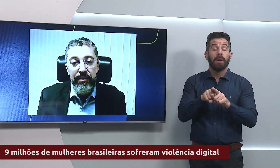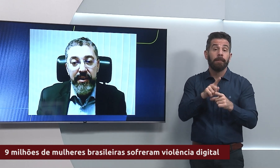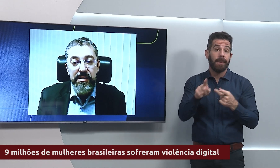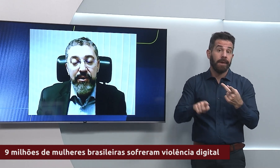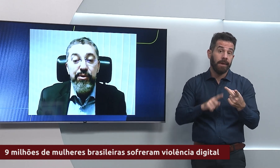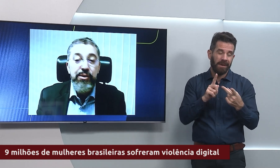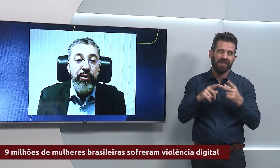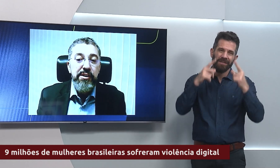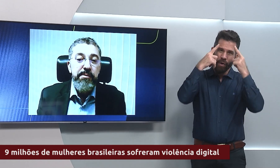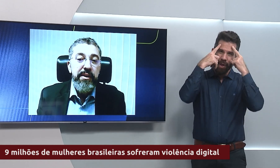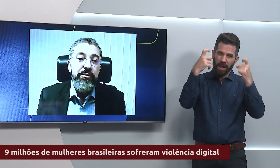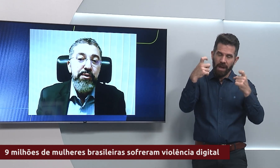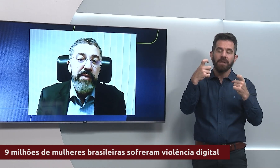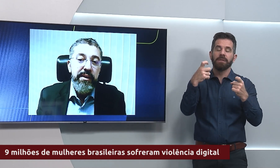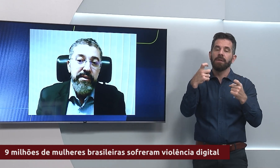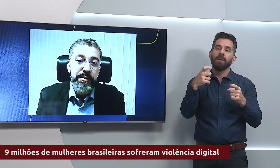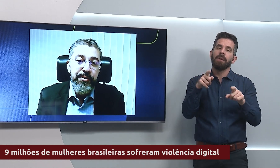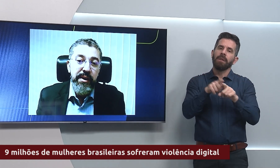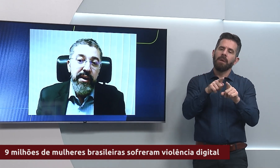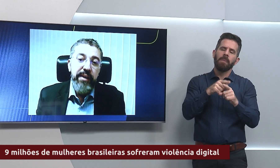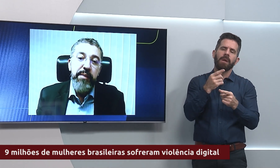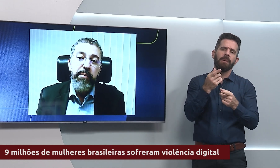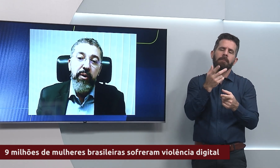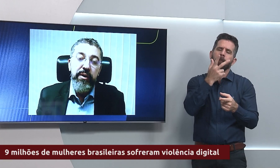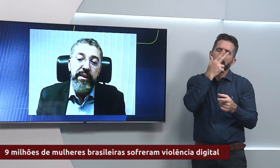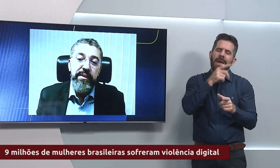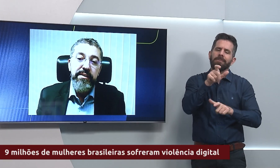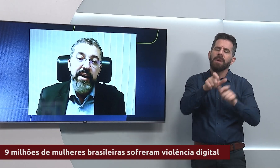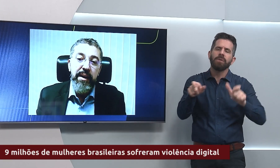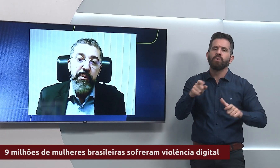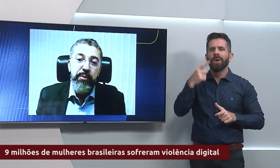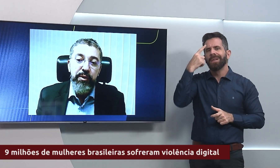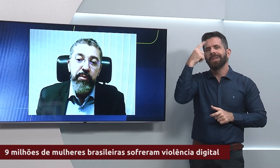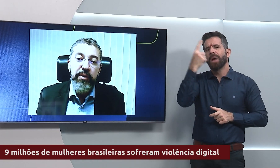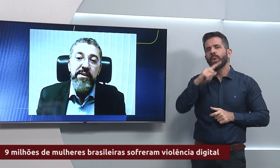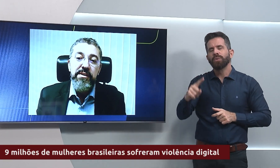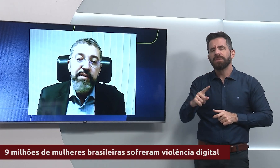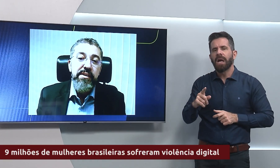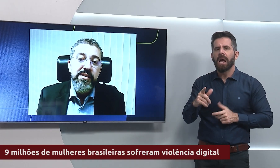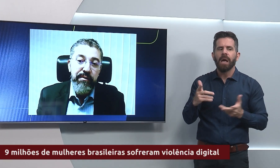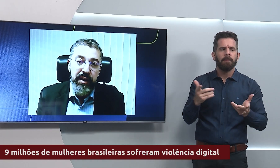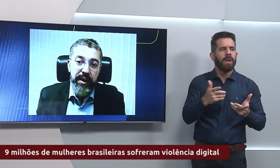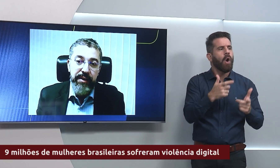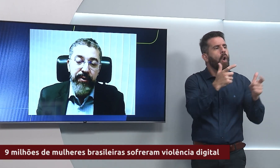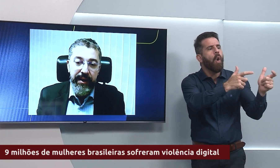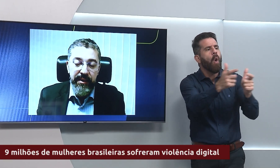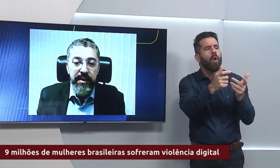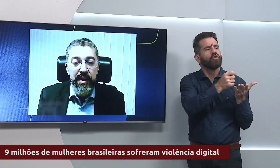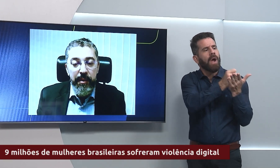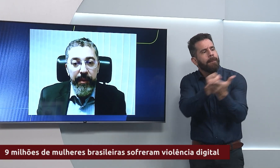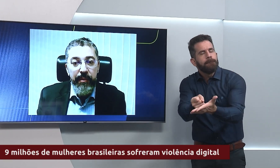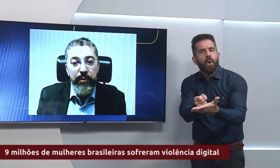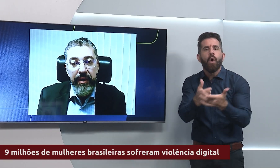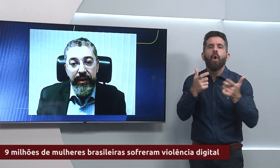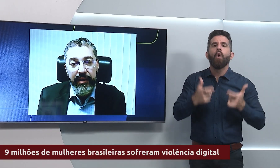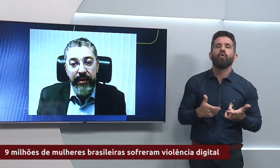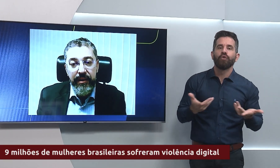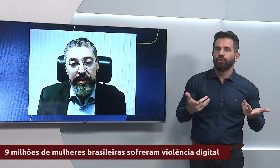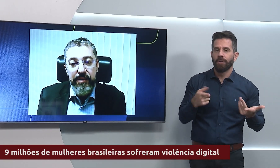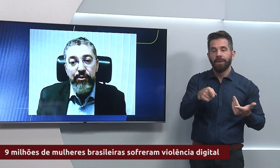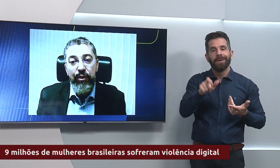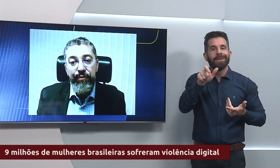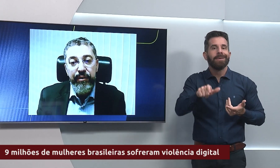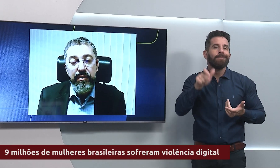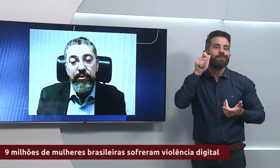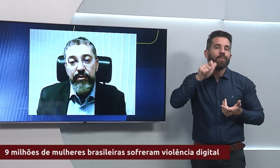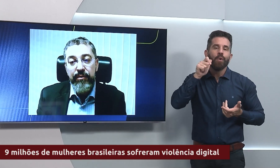questão da violência, o desconhecimento dos mecanismos que podem dar apoio, que podem servir de salvaguarda para a mulher